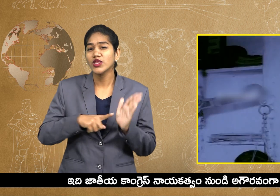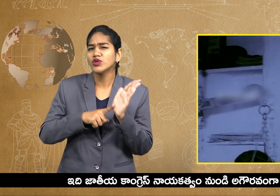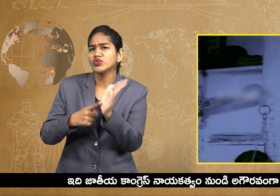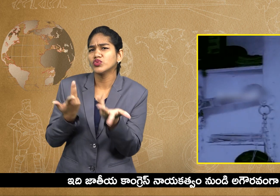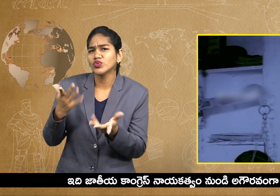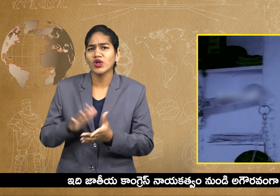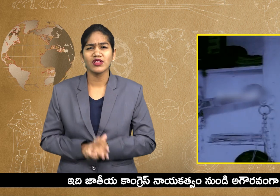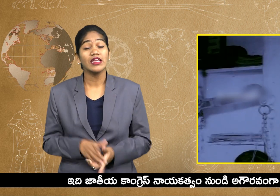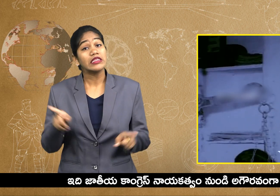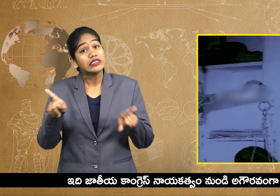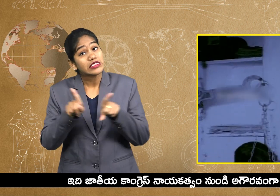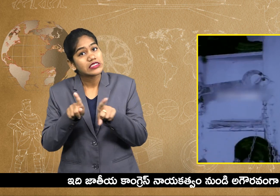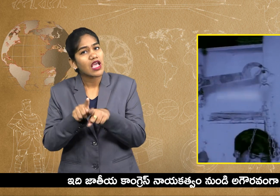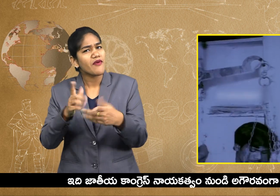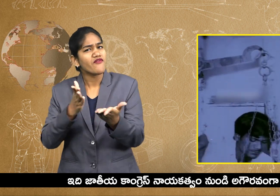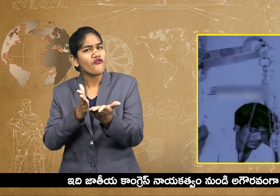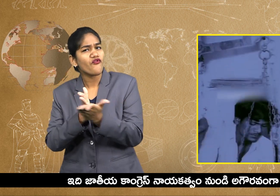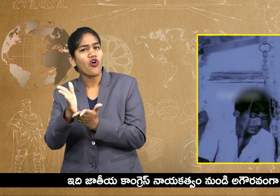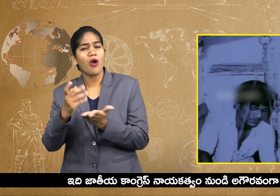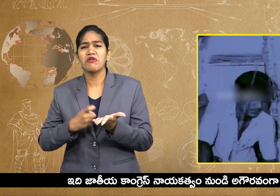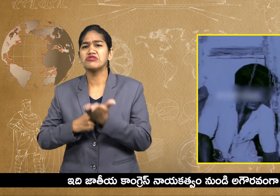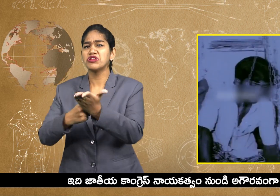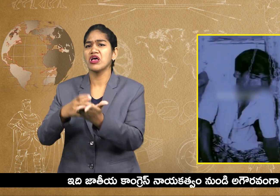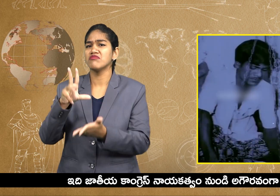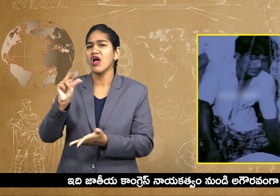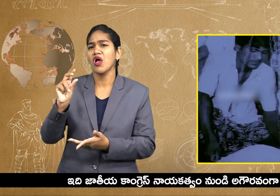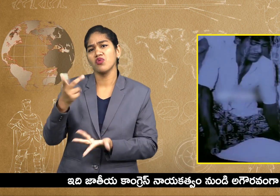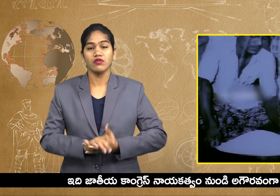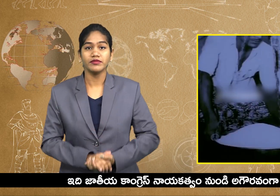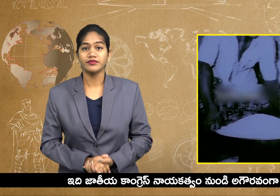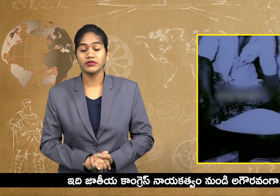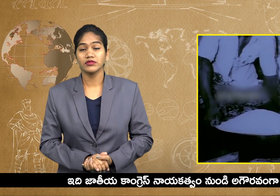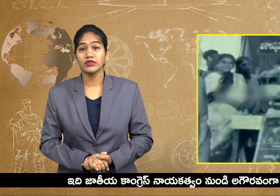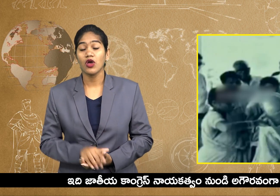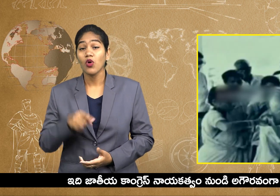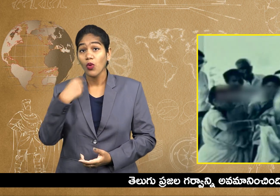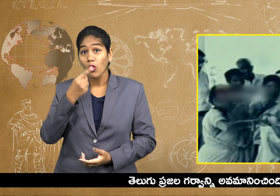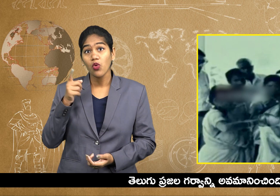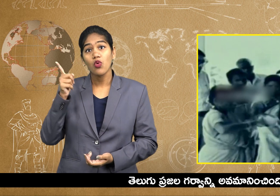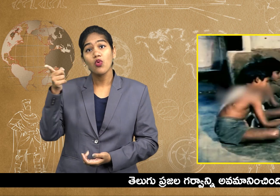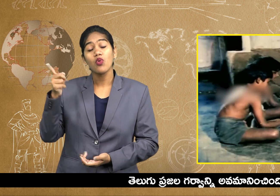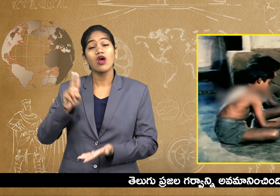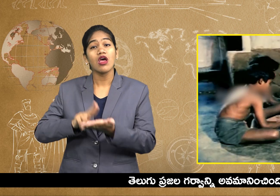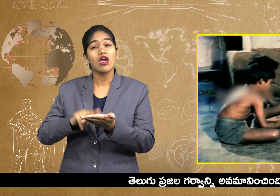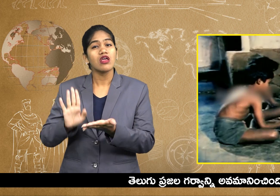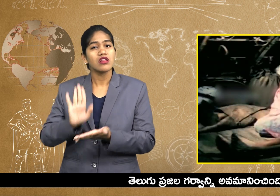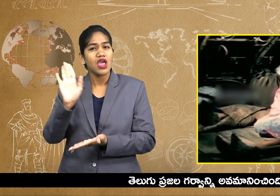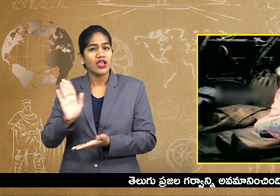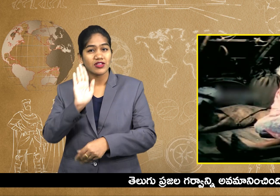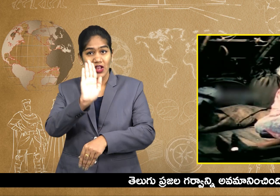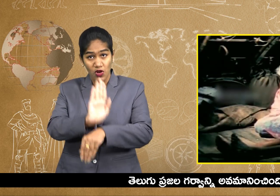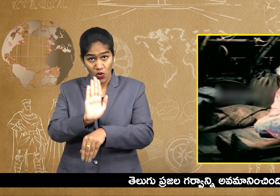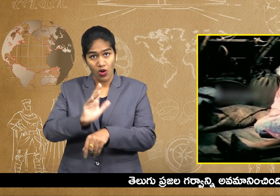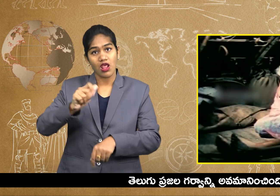ఇది జాతీయ కాంగ్రెస్ నాయకత్వం నుండి అగౌరవంగా భావించబడింది. ఇది తెలుగు ప్రజల గర్వాన్ని